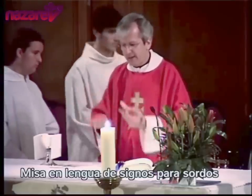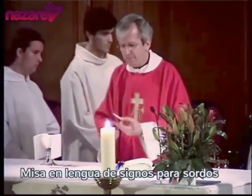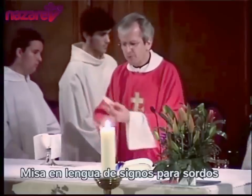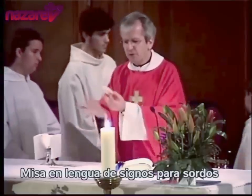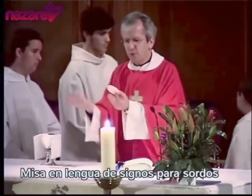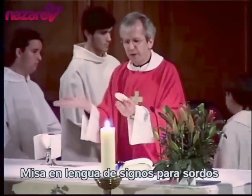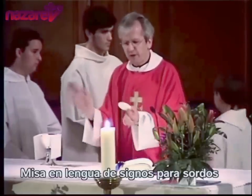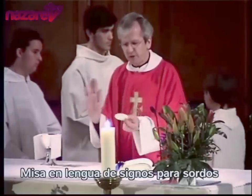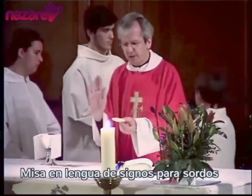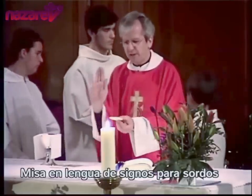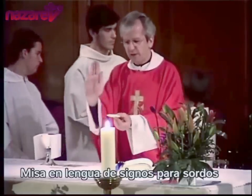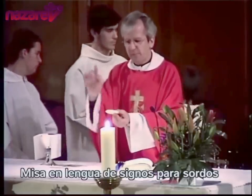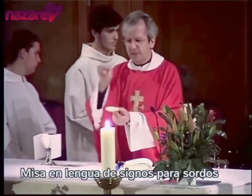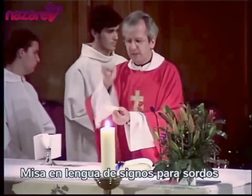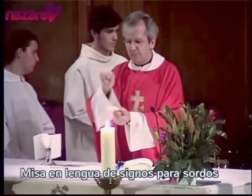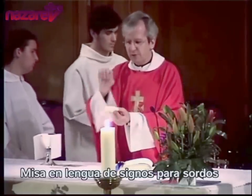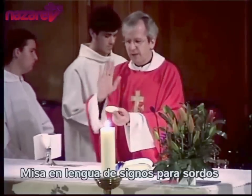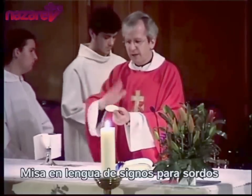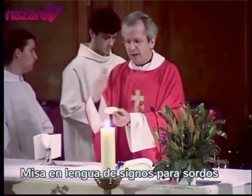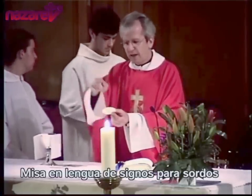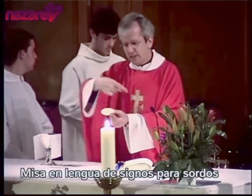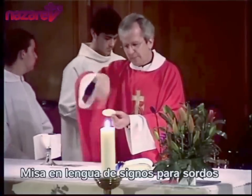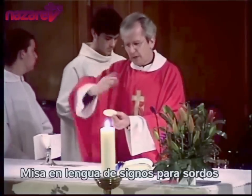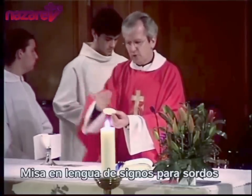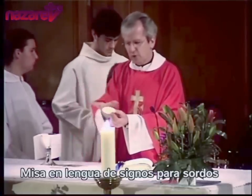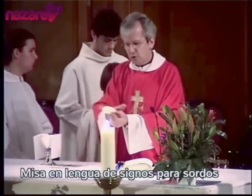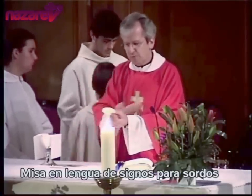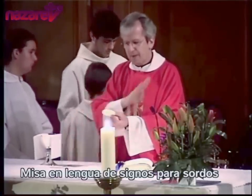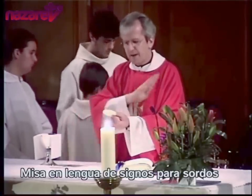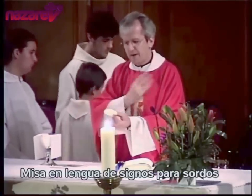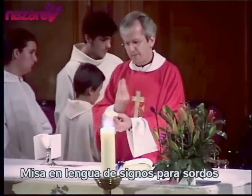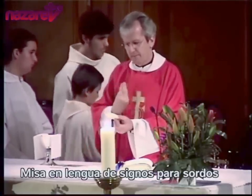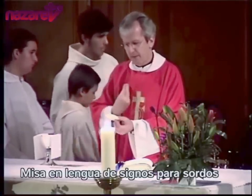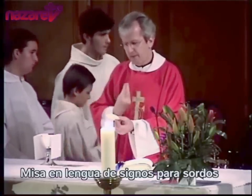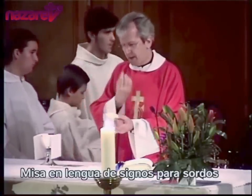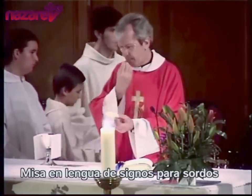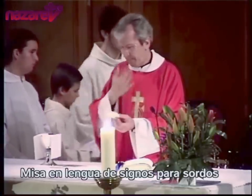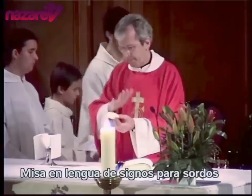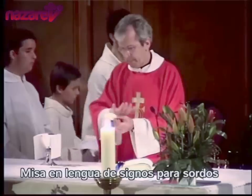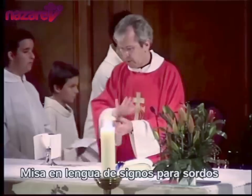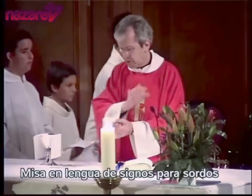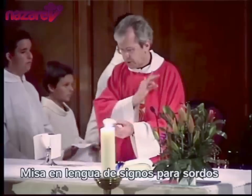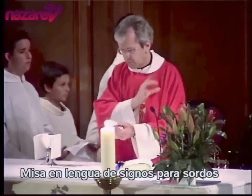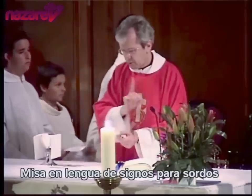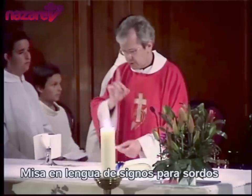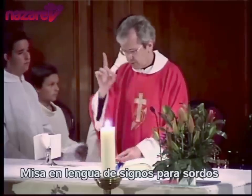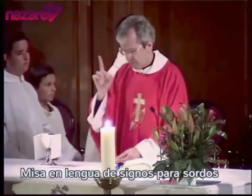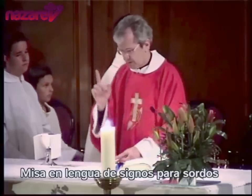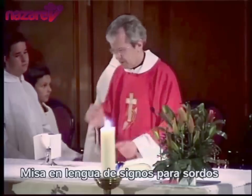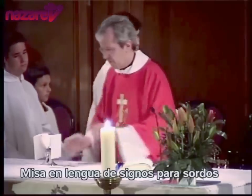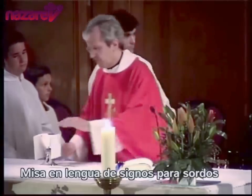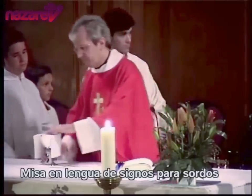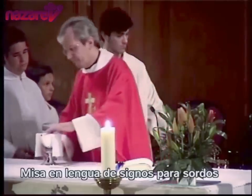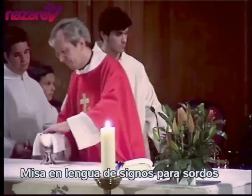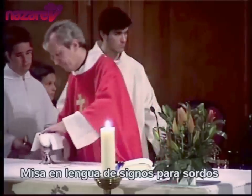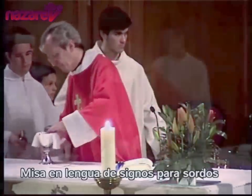que recibimos de tu generosidad y ahora te presentamos. Él será para nosotros pan de vida. Bendito seas por